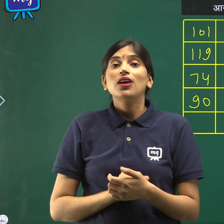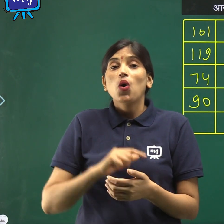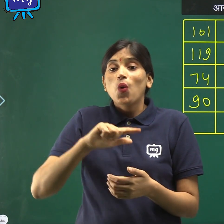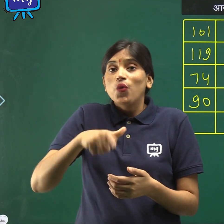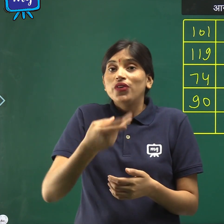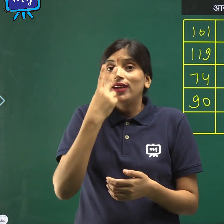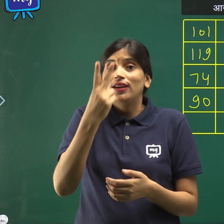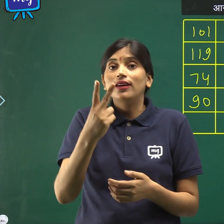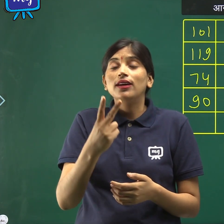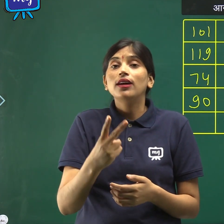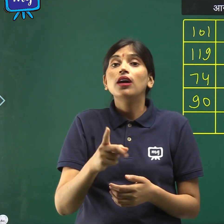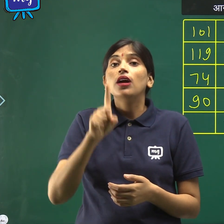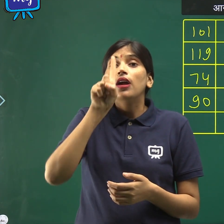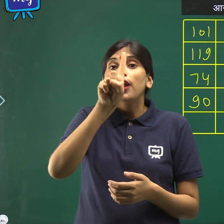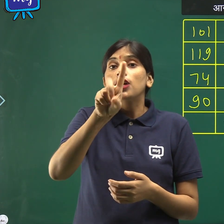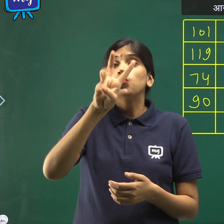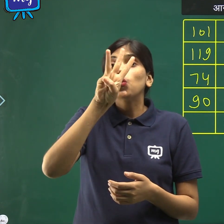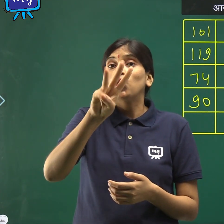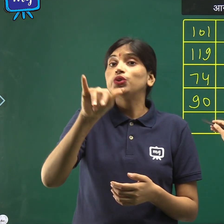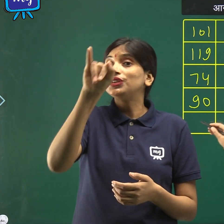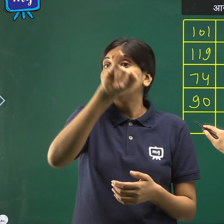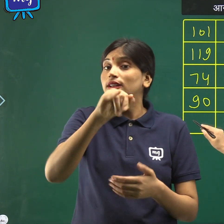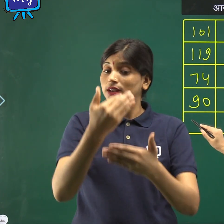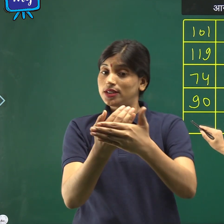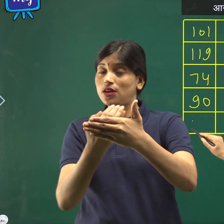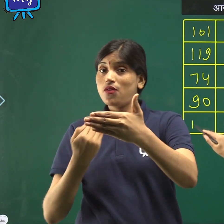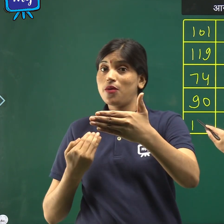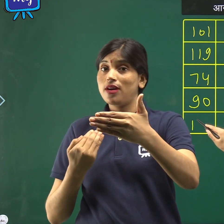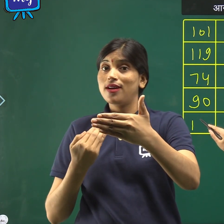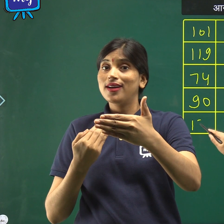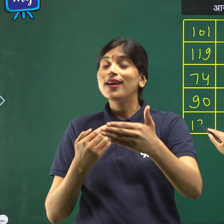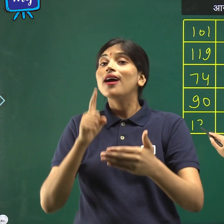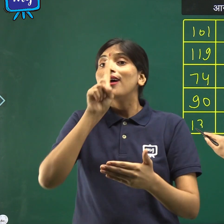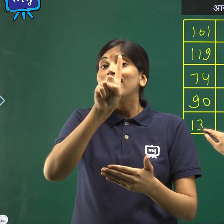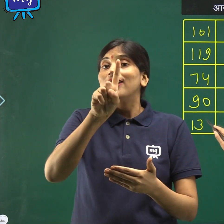फिर देखो 136, उससे पहले